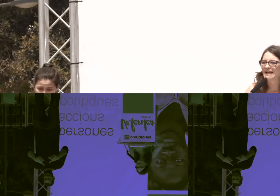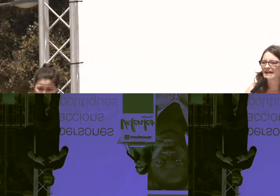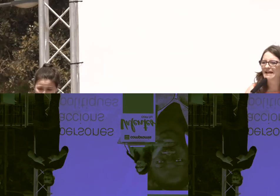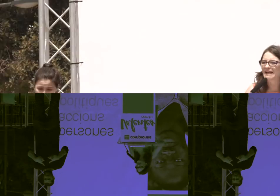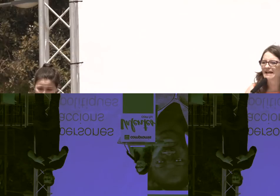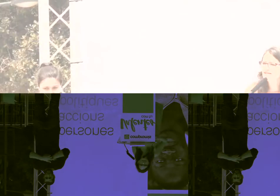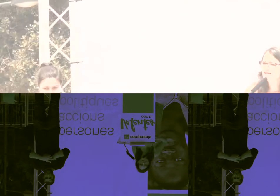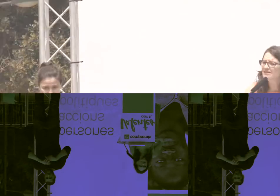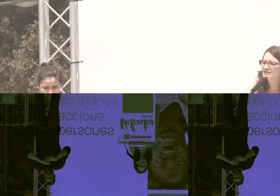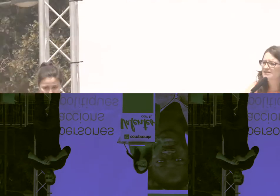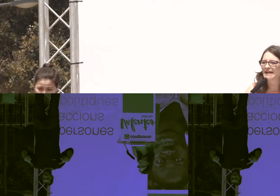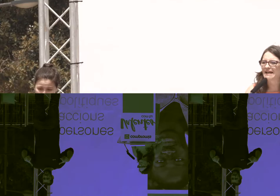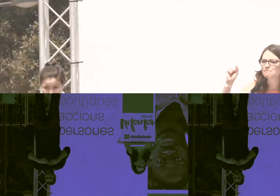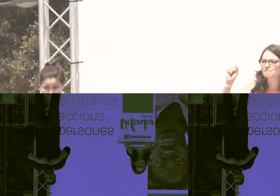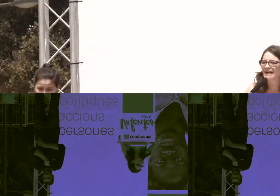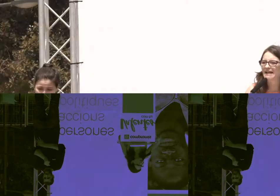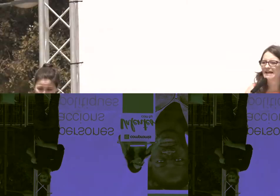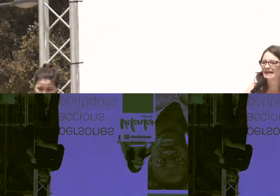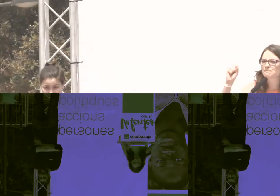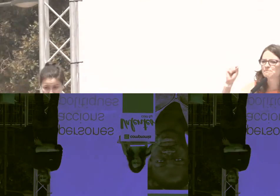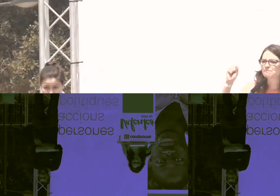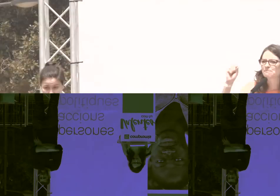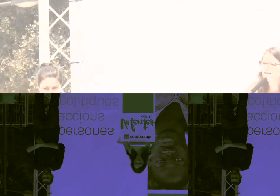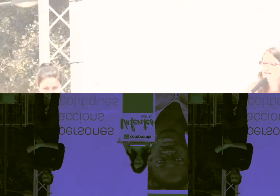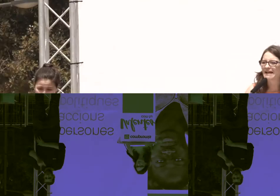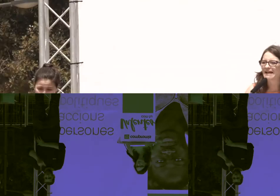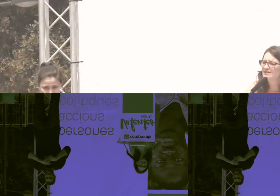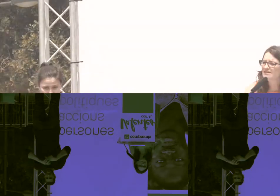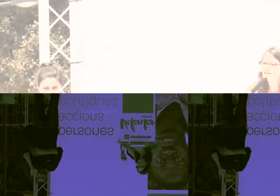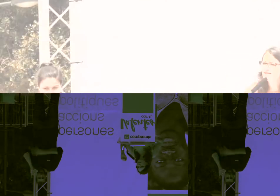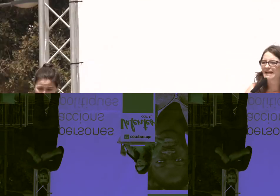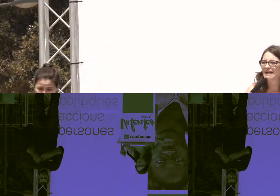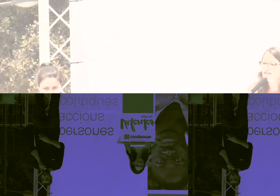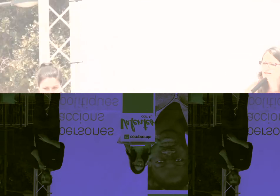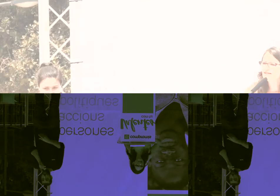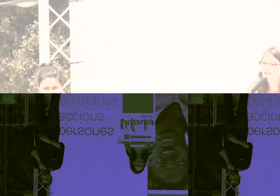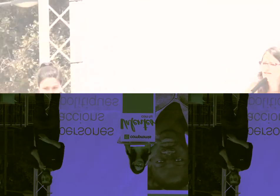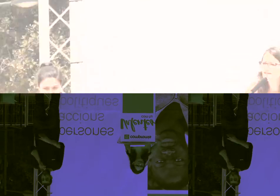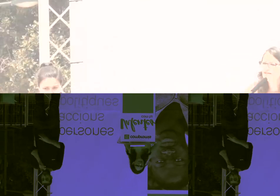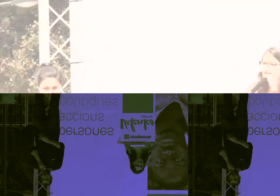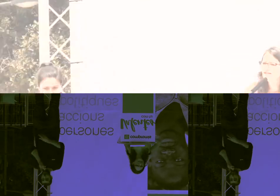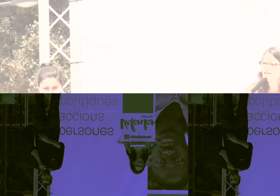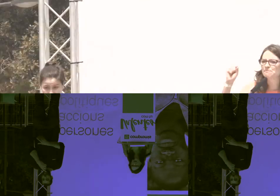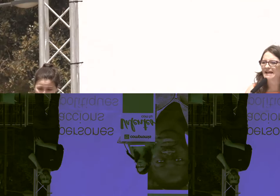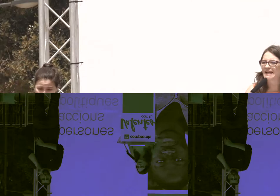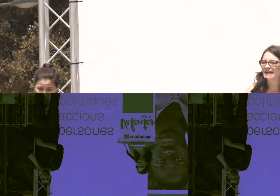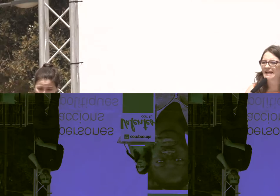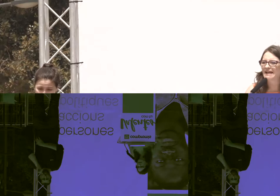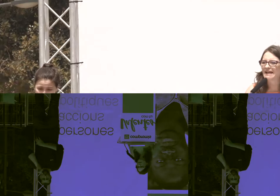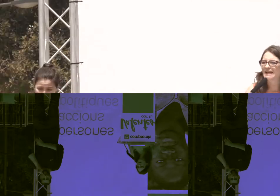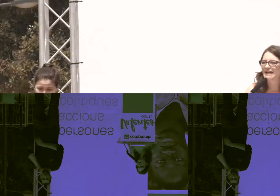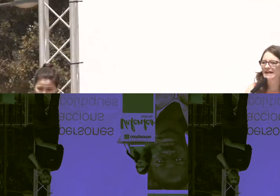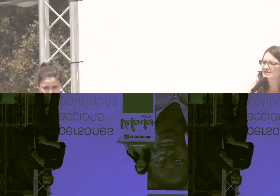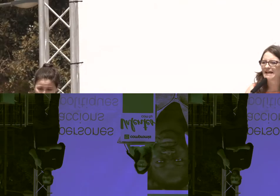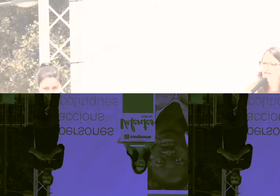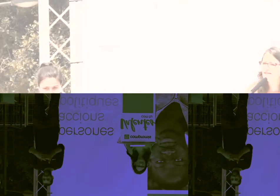moltes famílies, a molts xiquets, a molts homes i dones. Avui podem dir que les dades de 2016 diuen que al nostre